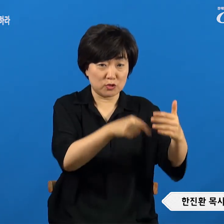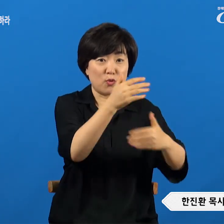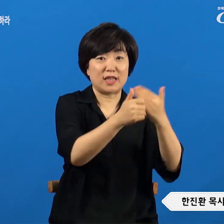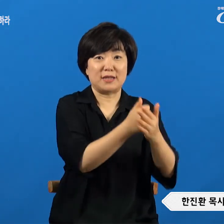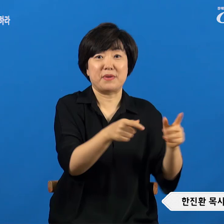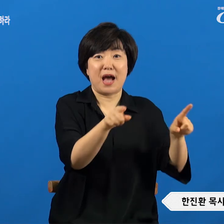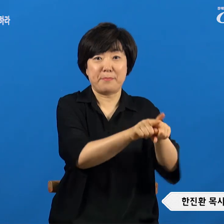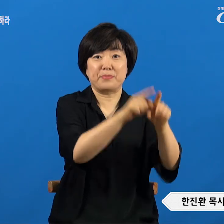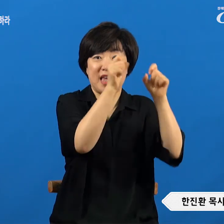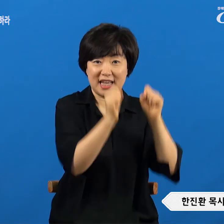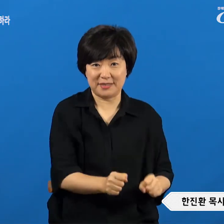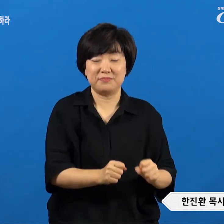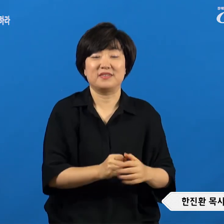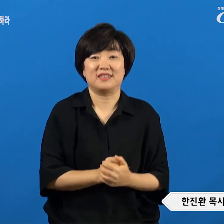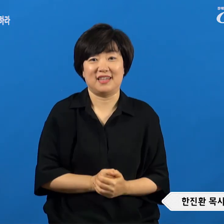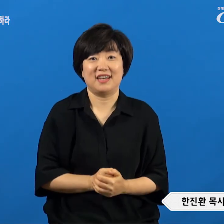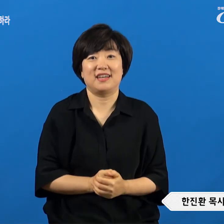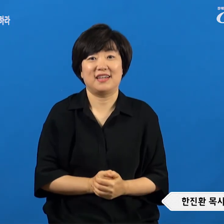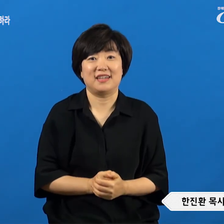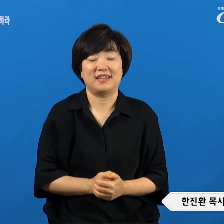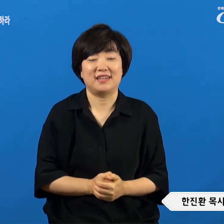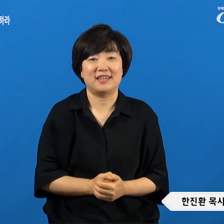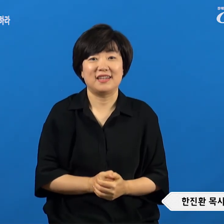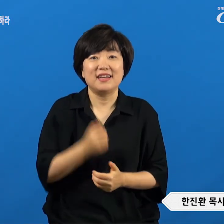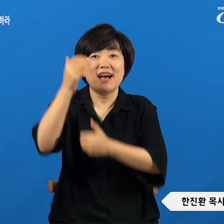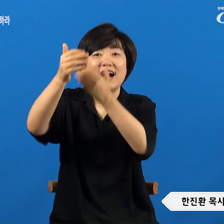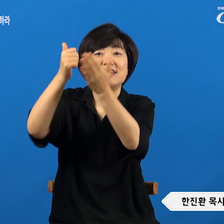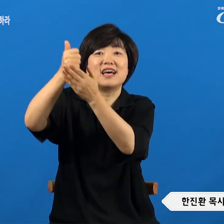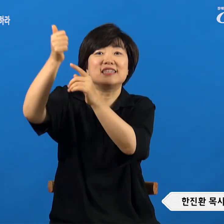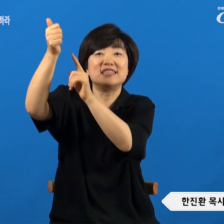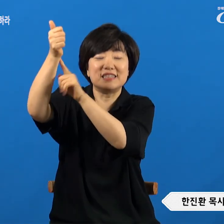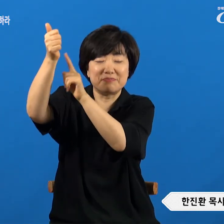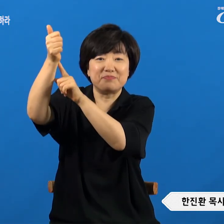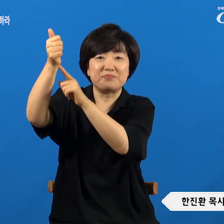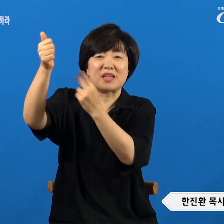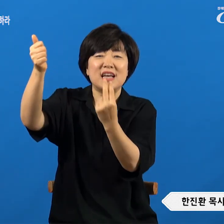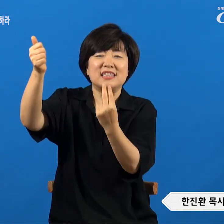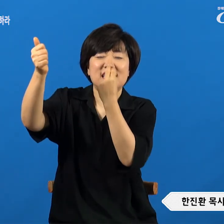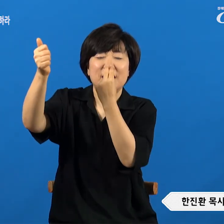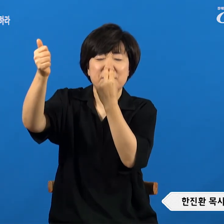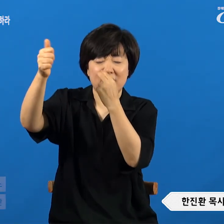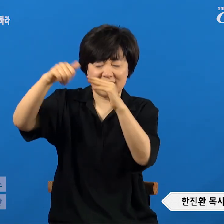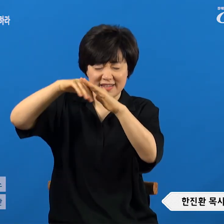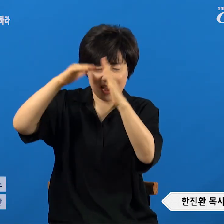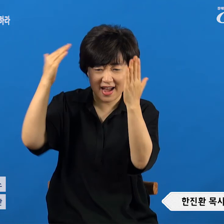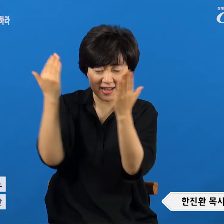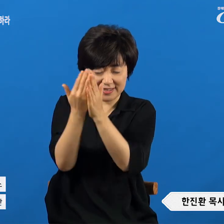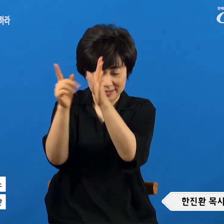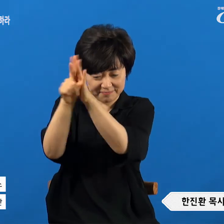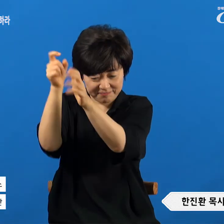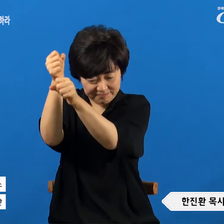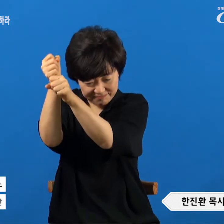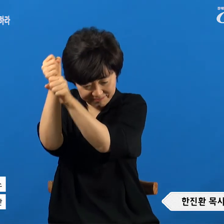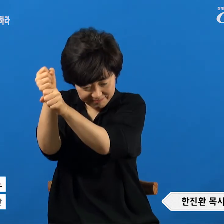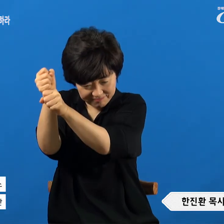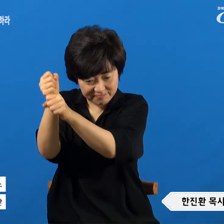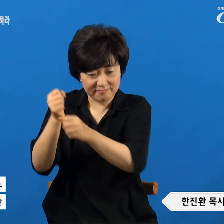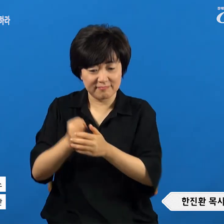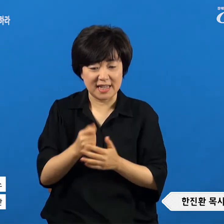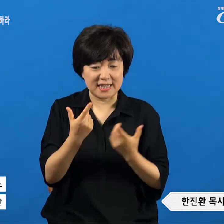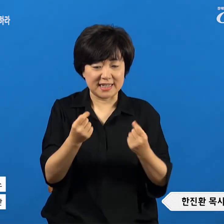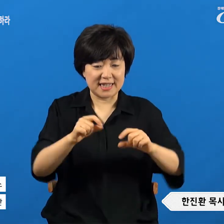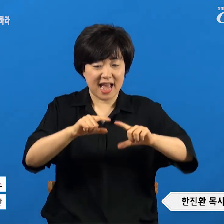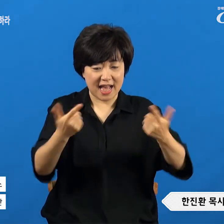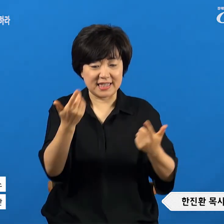하고 계십니다. 그 하나님을 생명을 다해서 의지하면서 그리 아니하실지라도